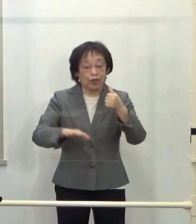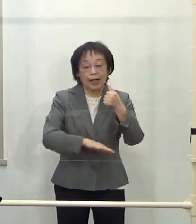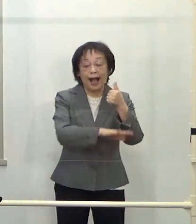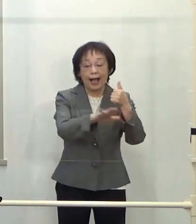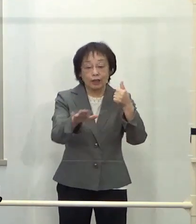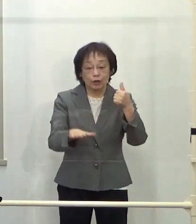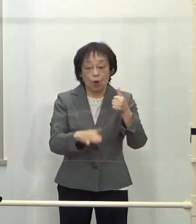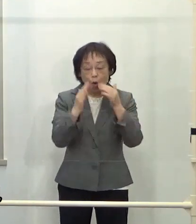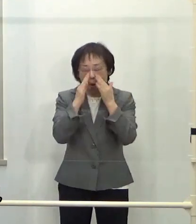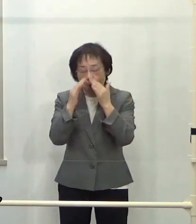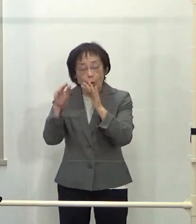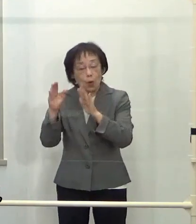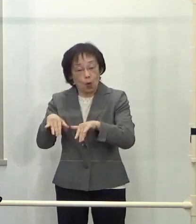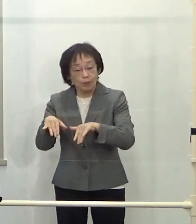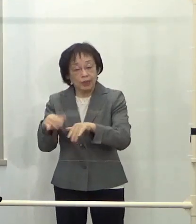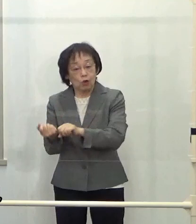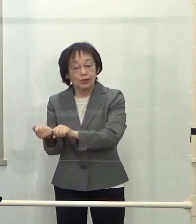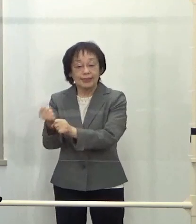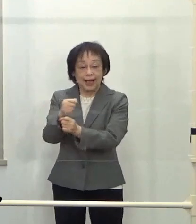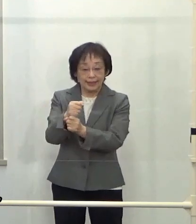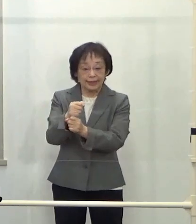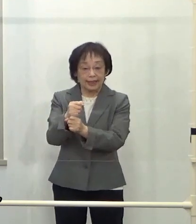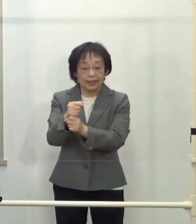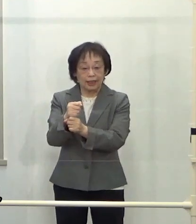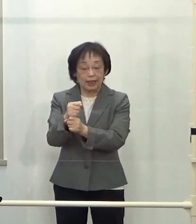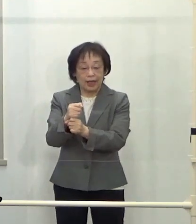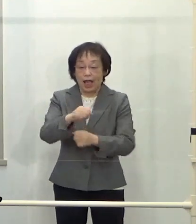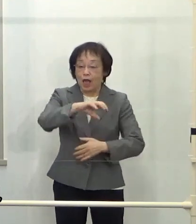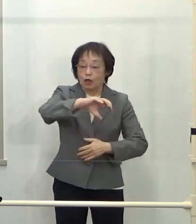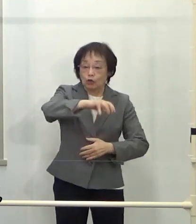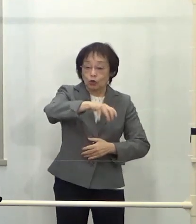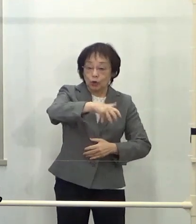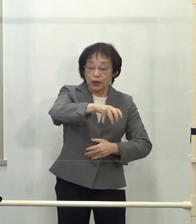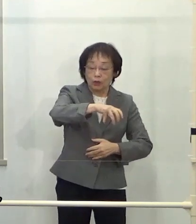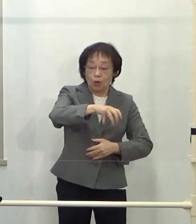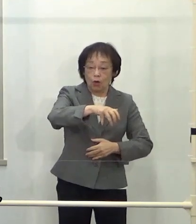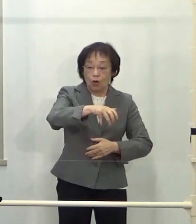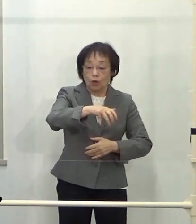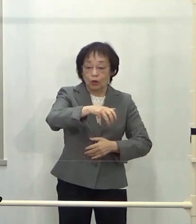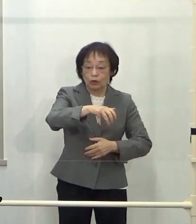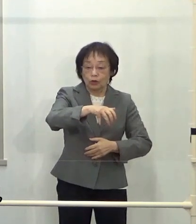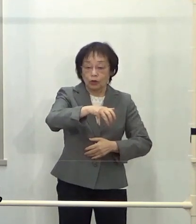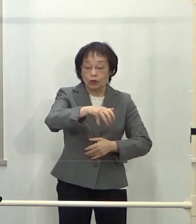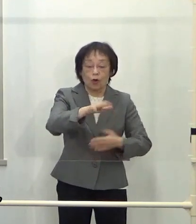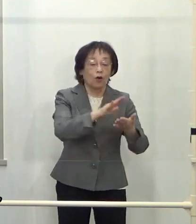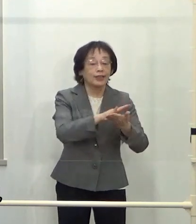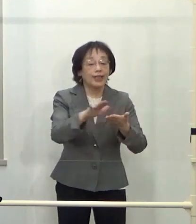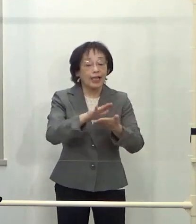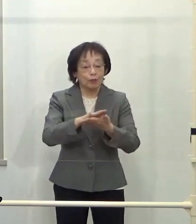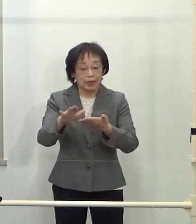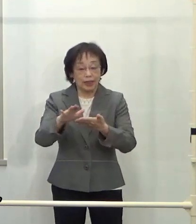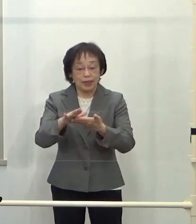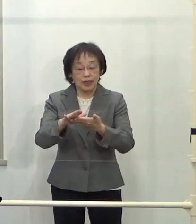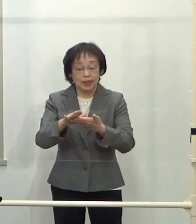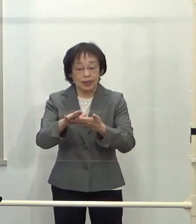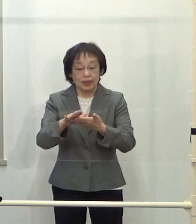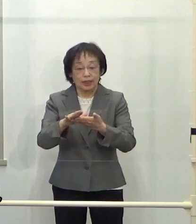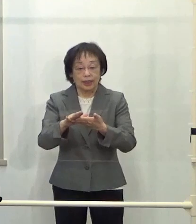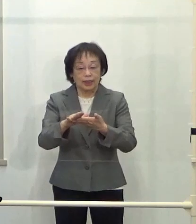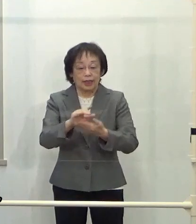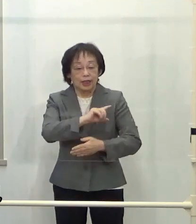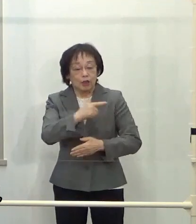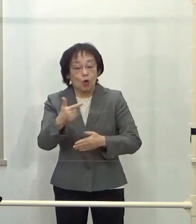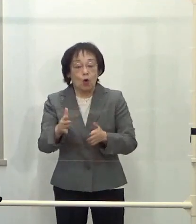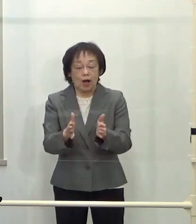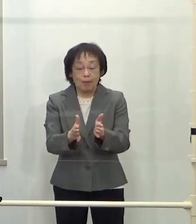ゴミの発電だったり、あるいは水道の施設の整備だったり、非常に幅が広いわけで